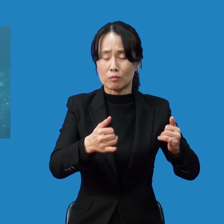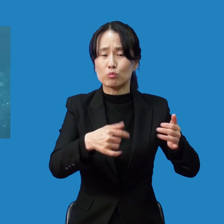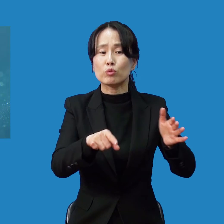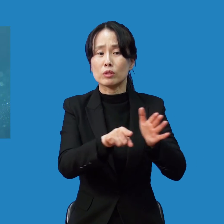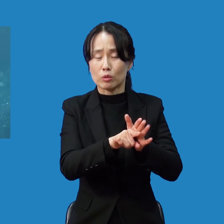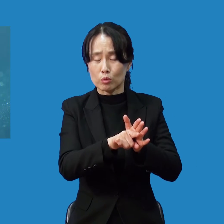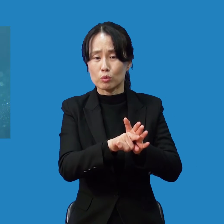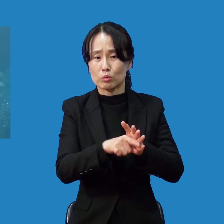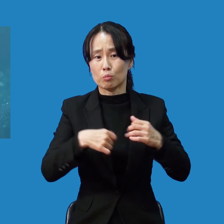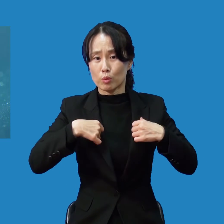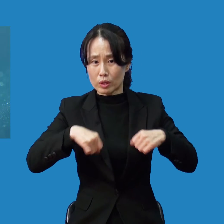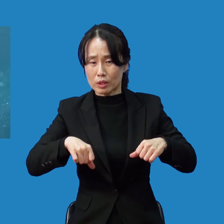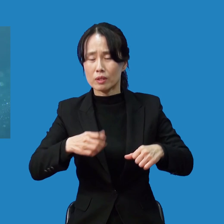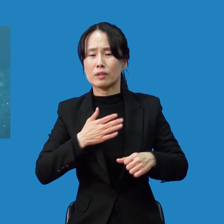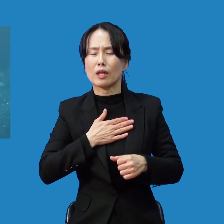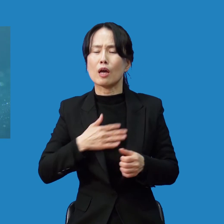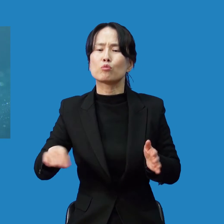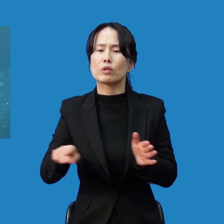되지요.